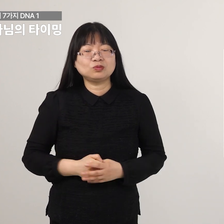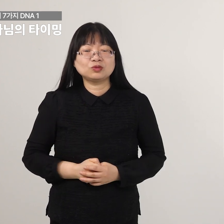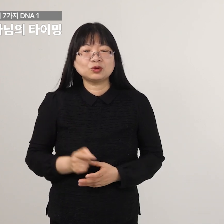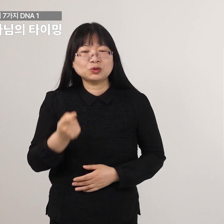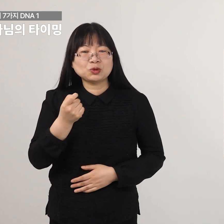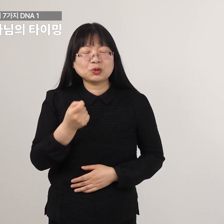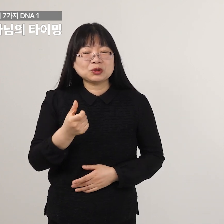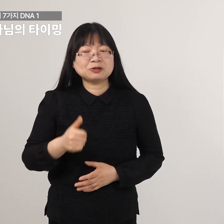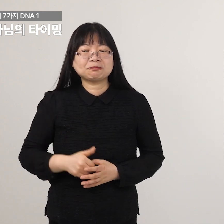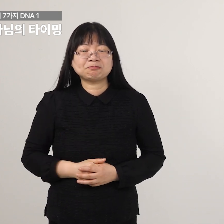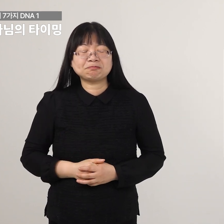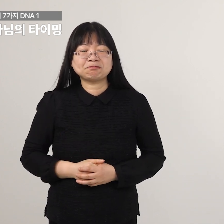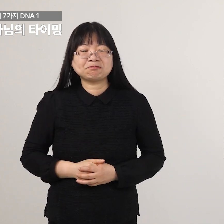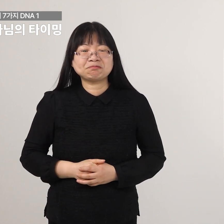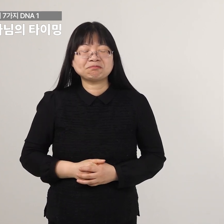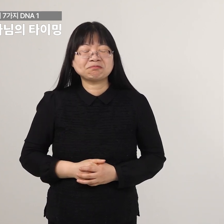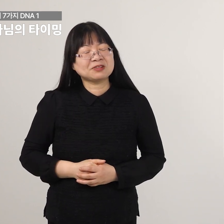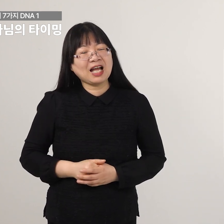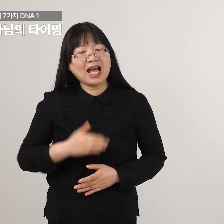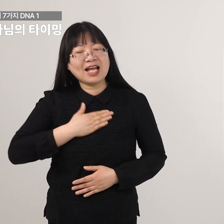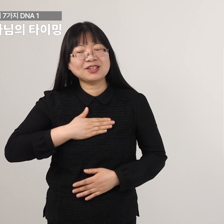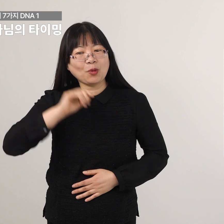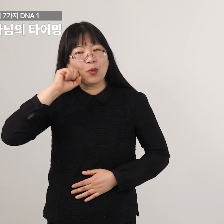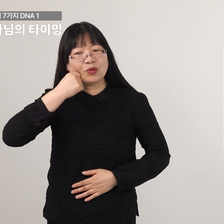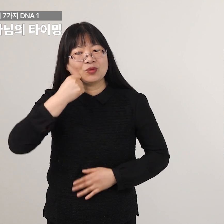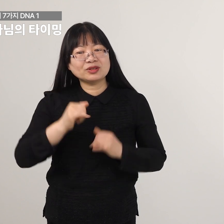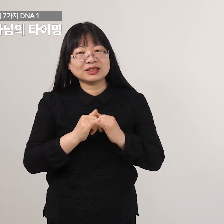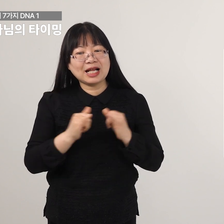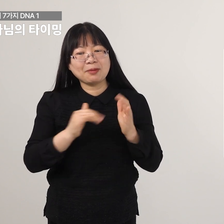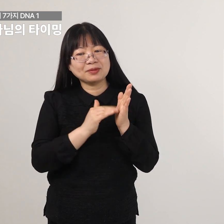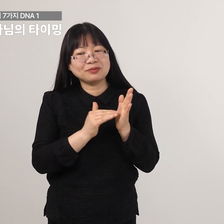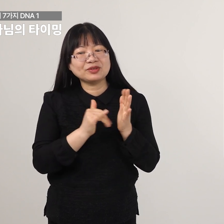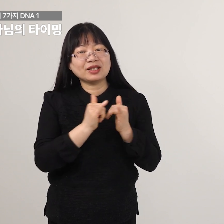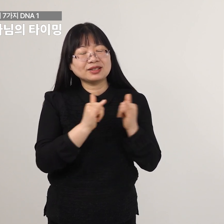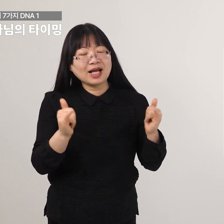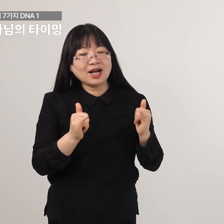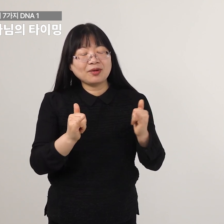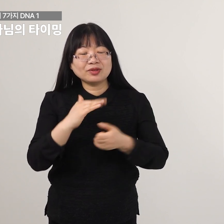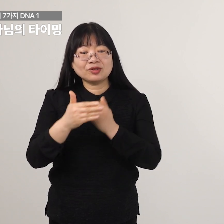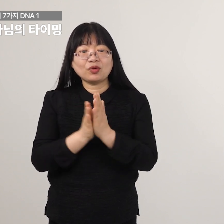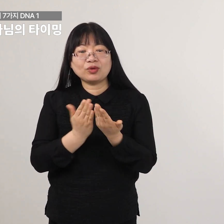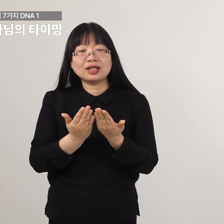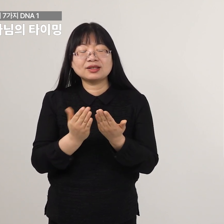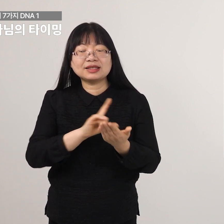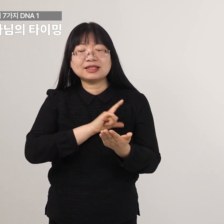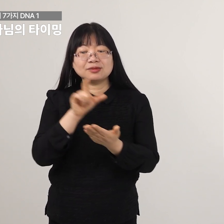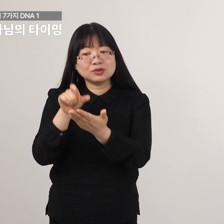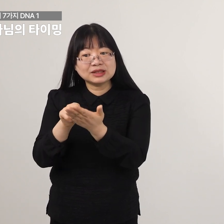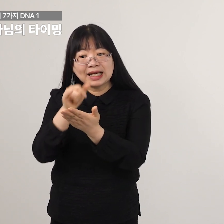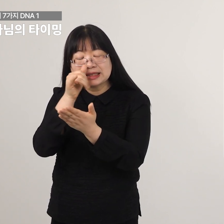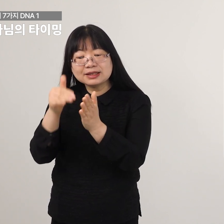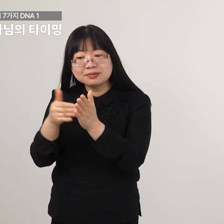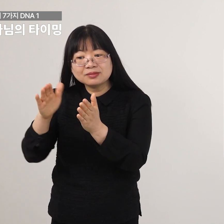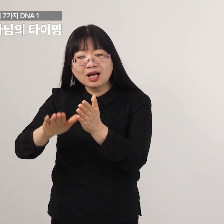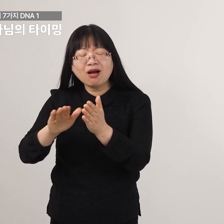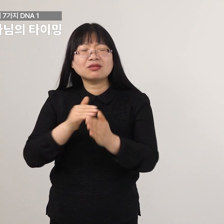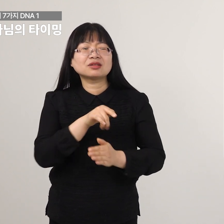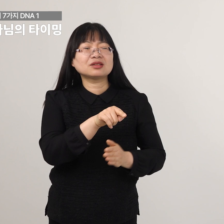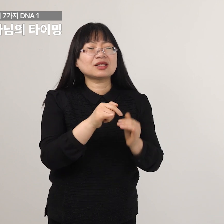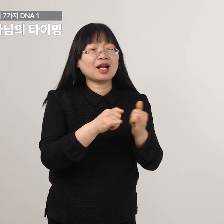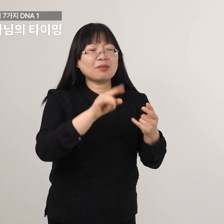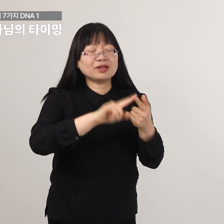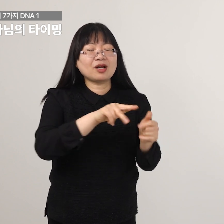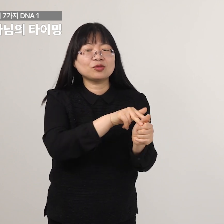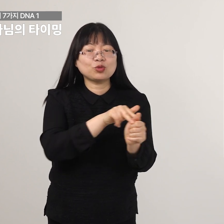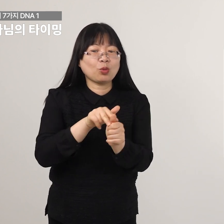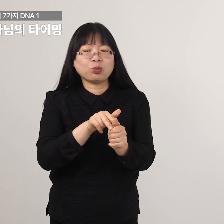인물이에요. 성경에 이름만 등장을 하지 이 사람의 신분, 정체에 대해서